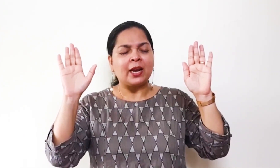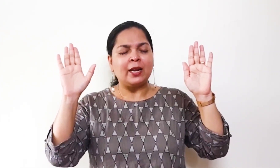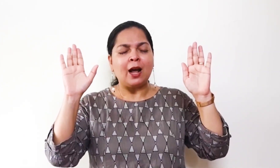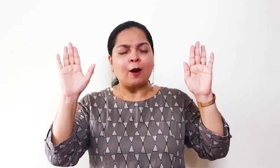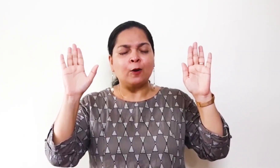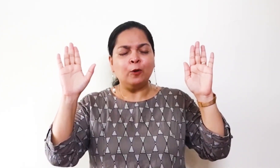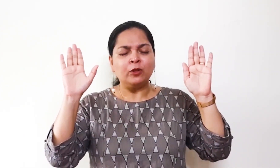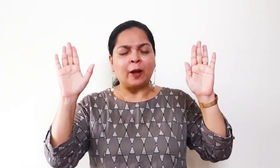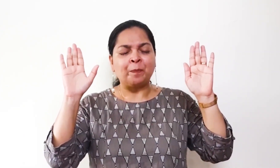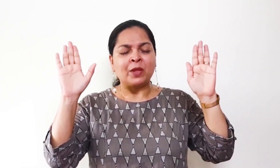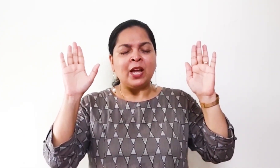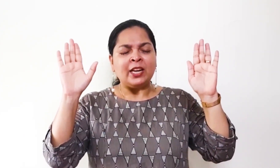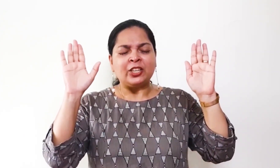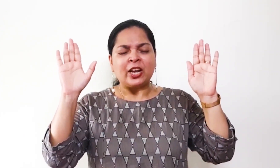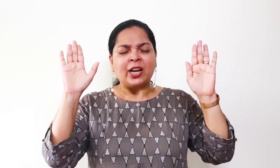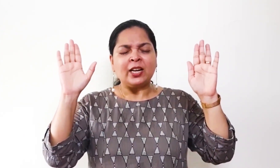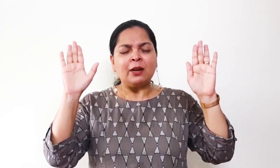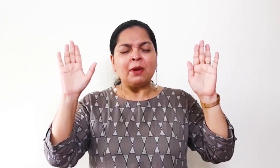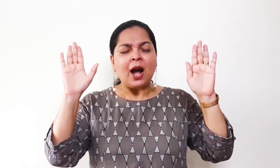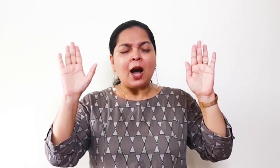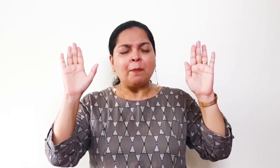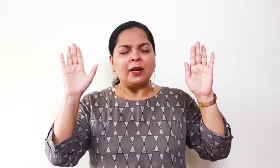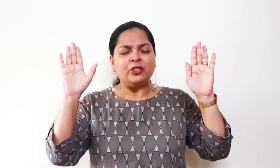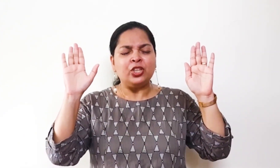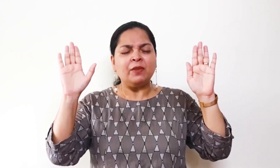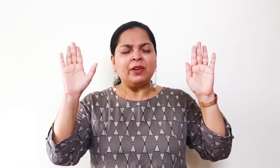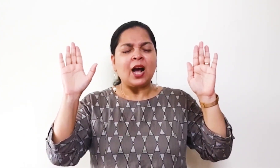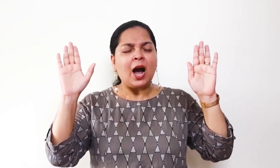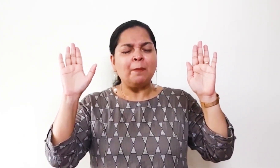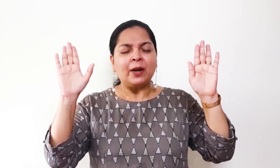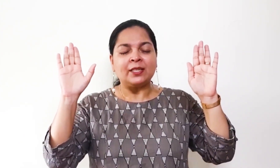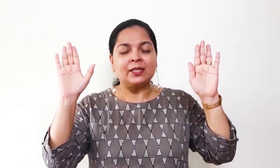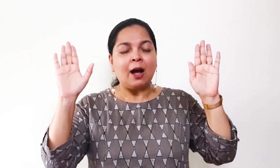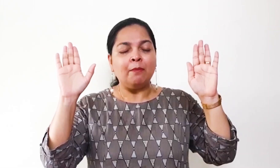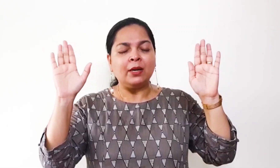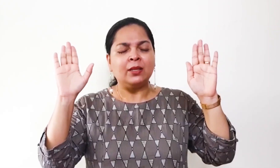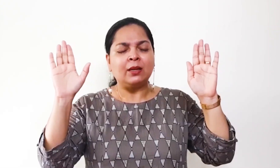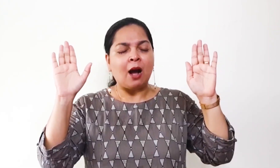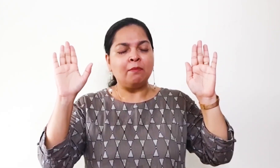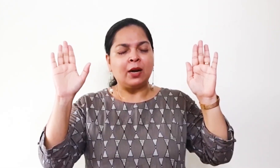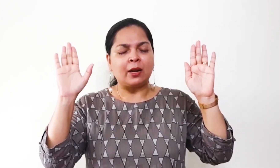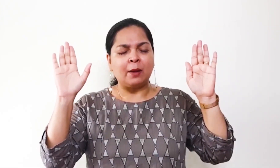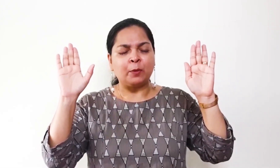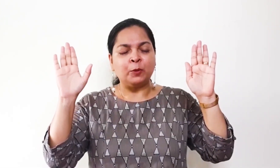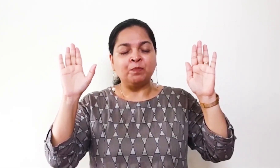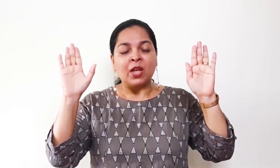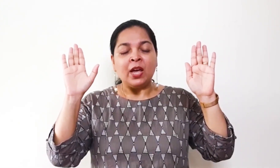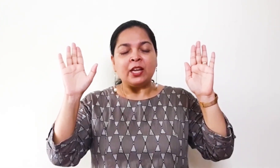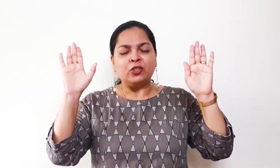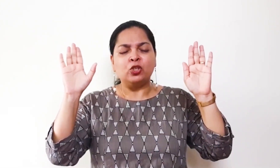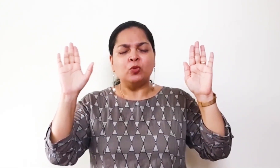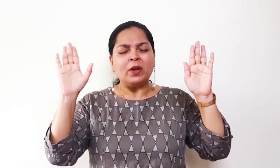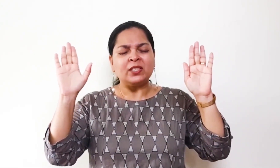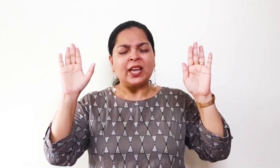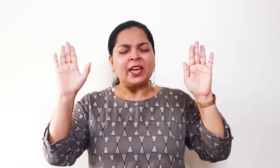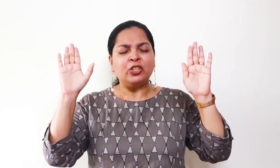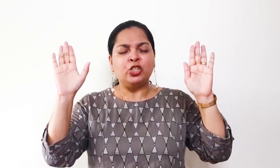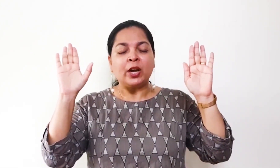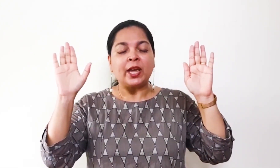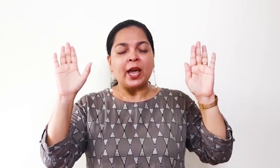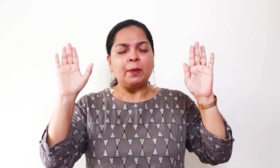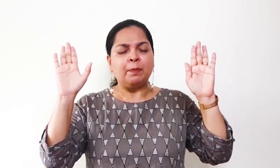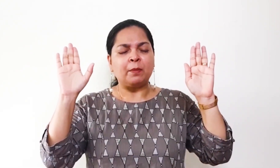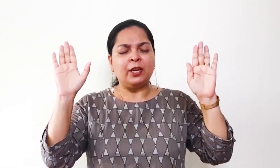लेकर पैर के नाखून तक उनके शरीर कण कण में आपका जीवन, आपका सामर्थ्य काम कर रहा है प्रभु। ये स्वस्थ